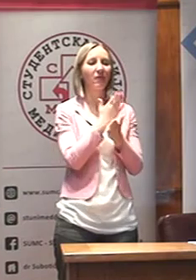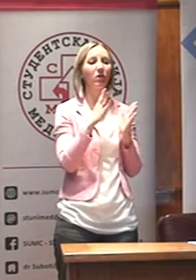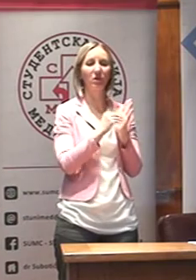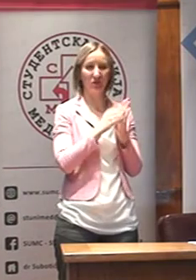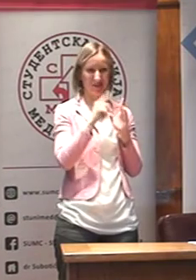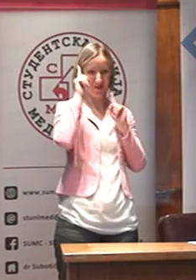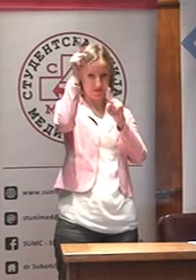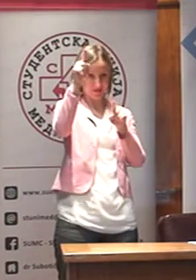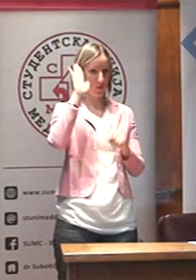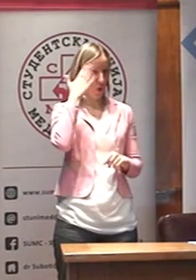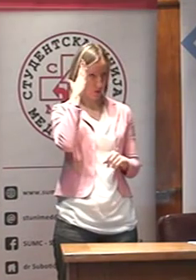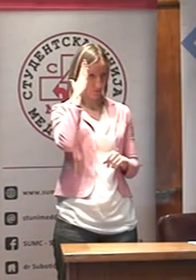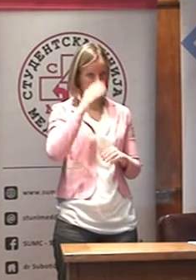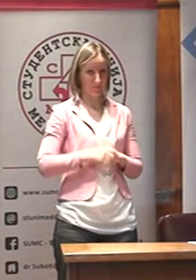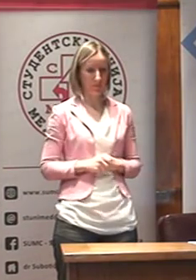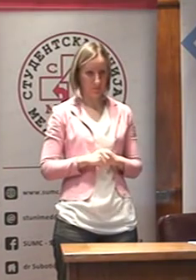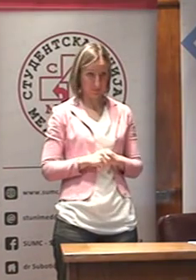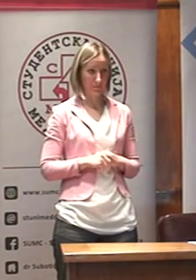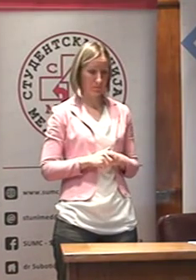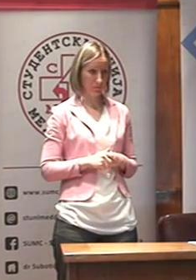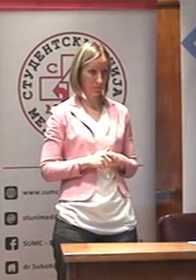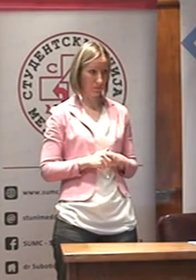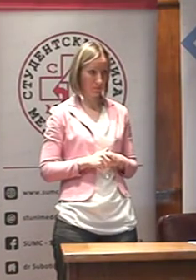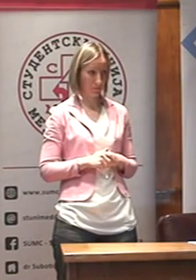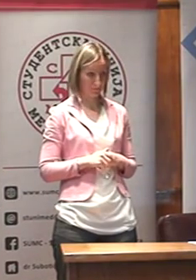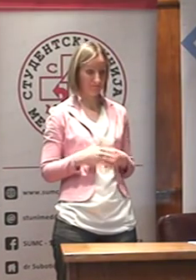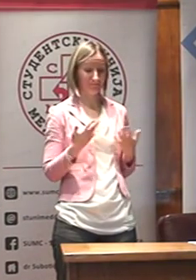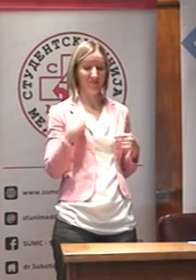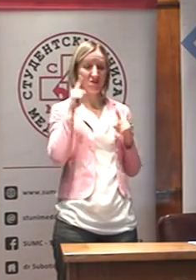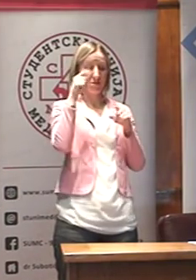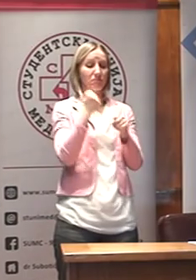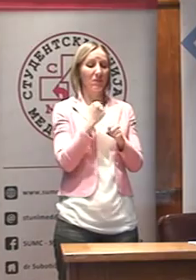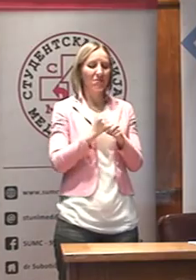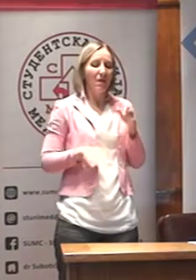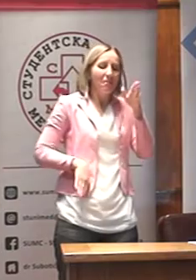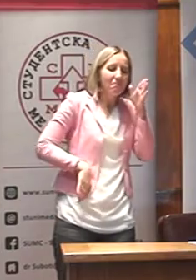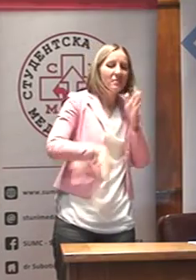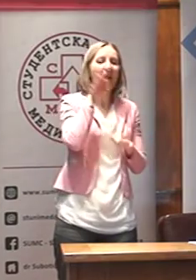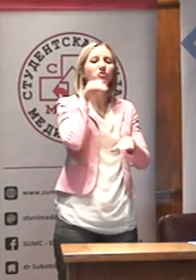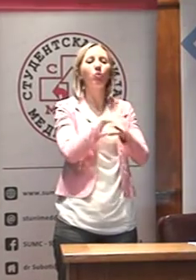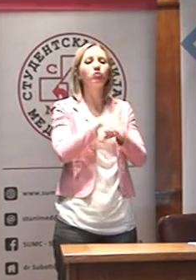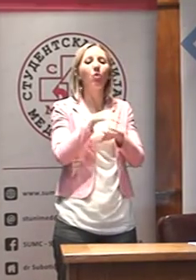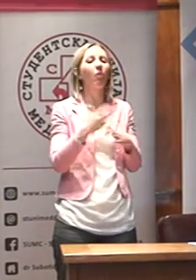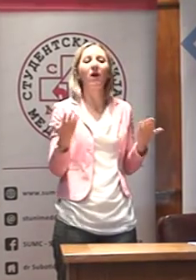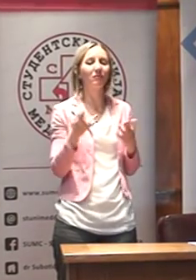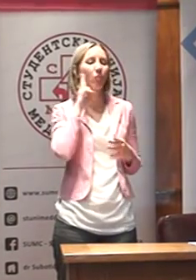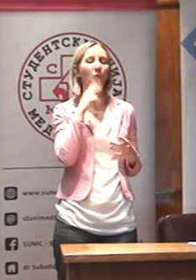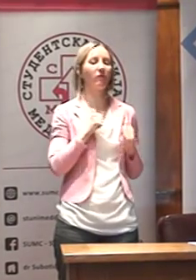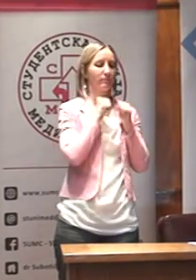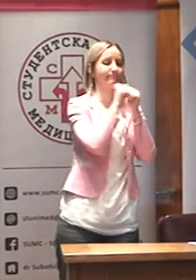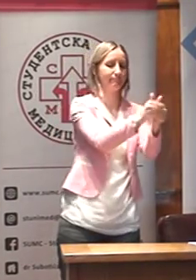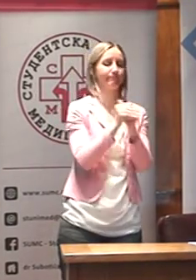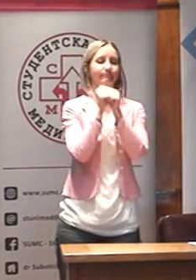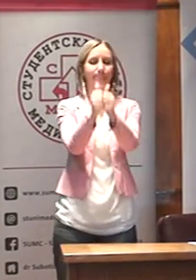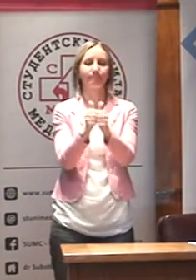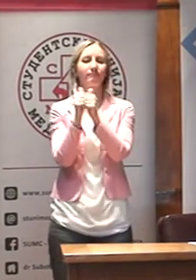Od 2009. do 2013. ja sam radila u prevodilačkom servisu Gradske organizacije gluvih Beograda. I radeći u okviru servisa,